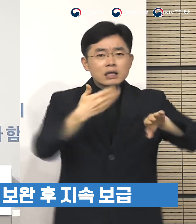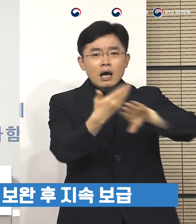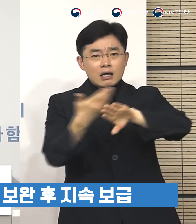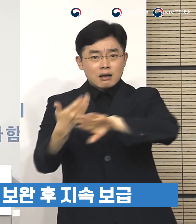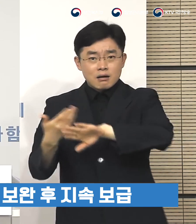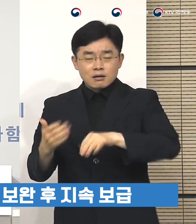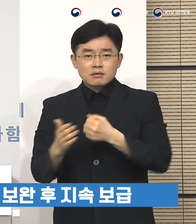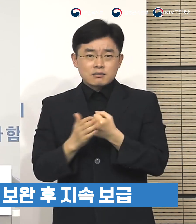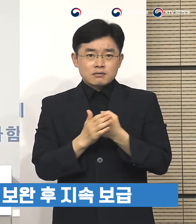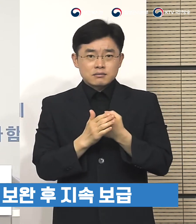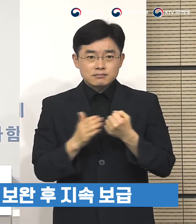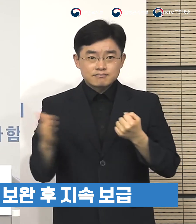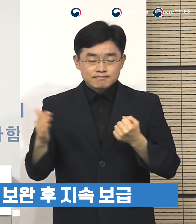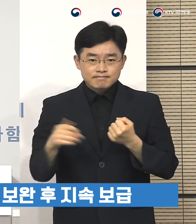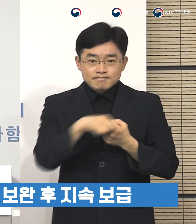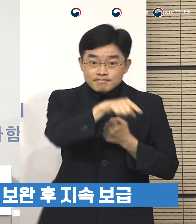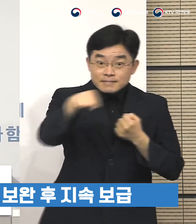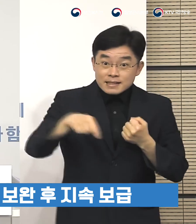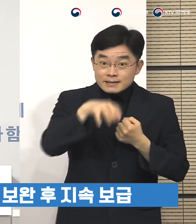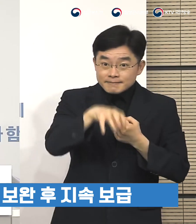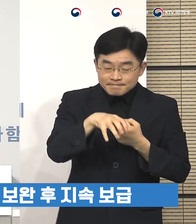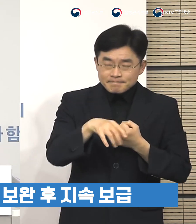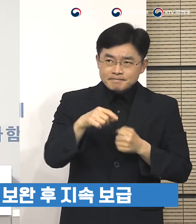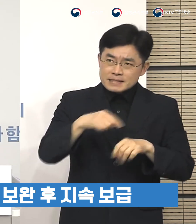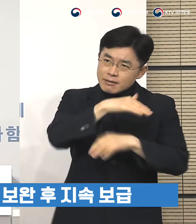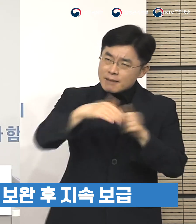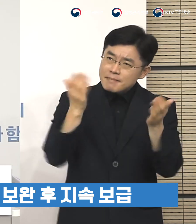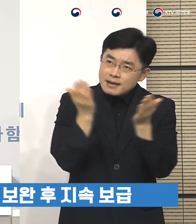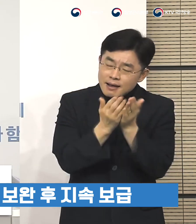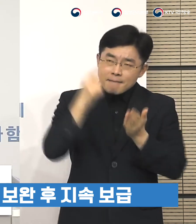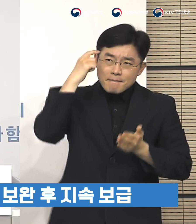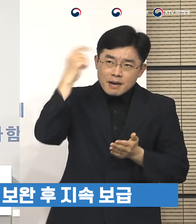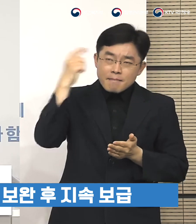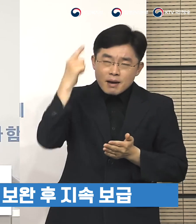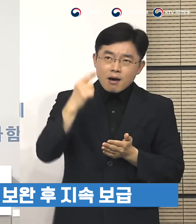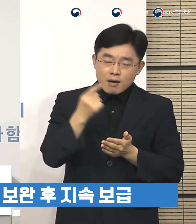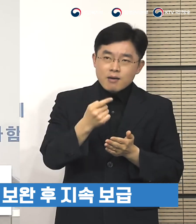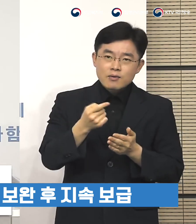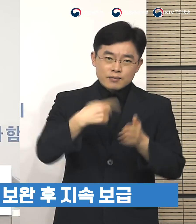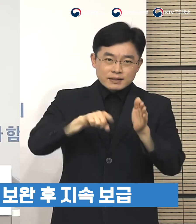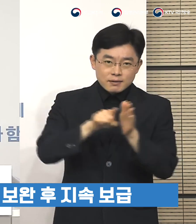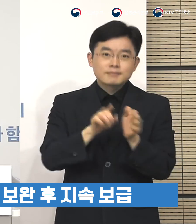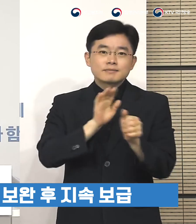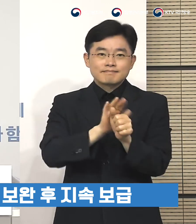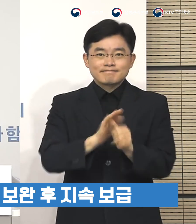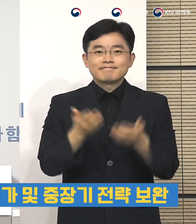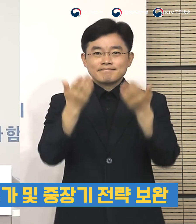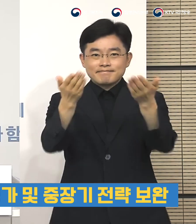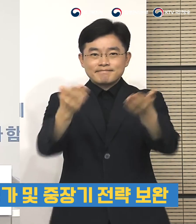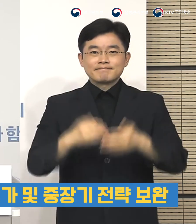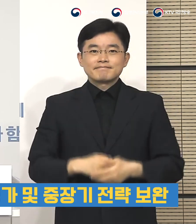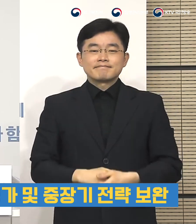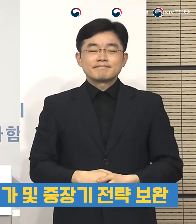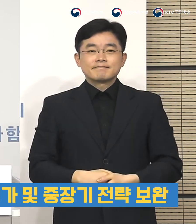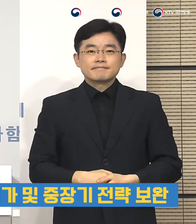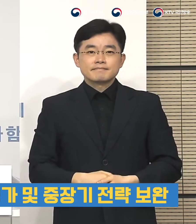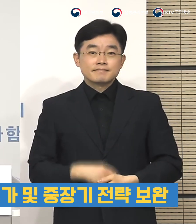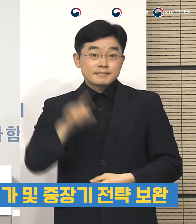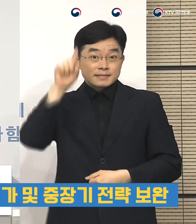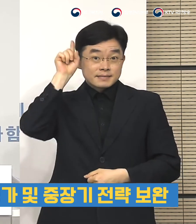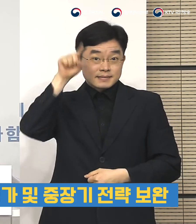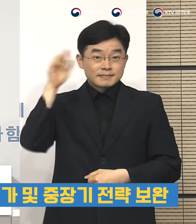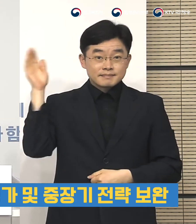여건을 반영하여 창의적인 실행 방안을 고민하고 실천하도록 지원하겠습니다. 또한